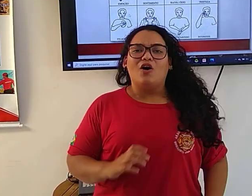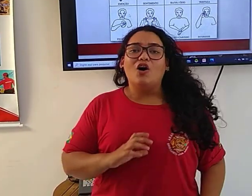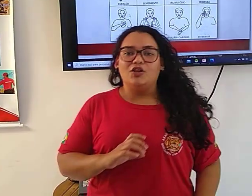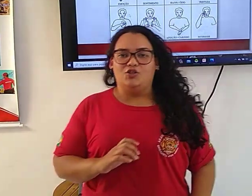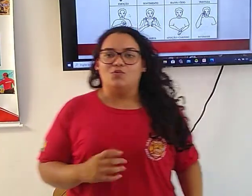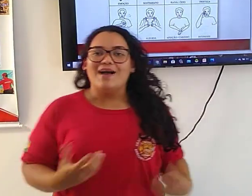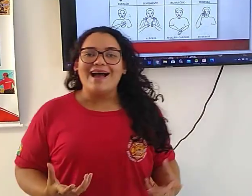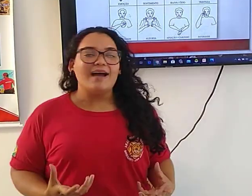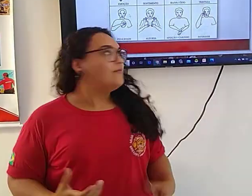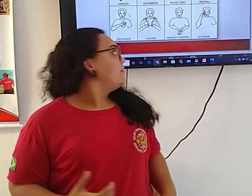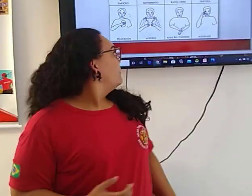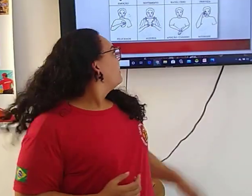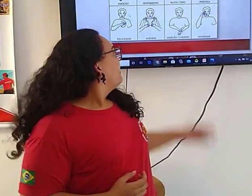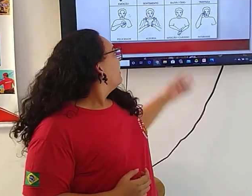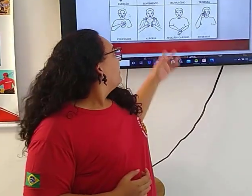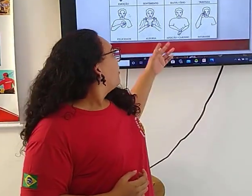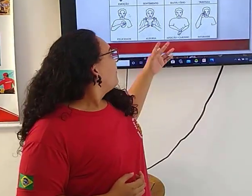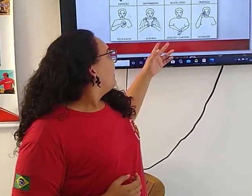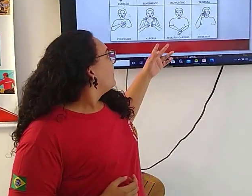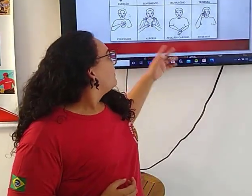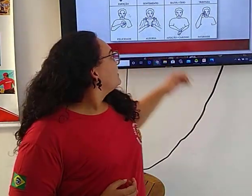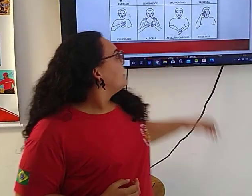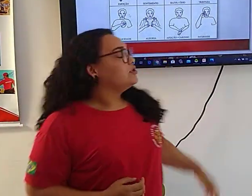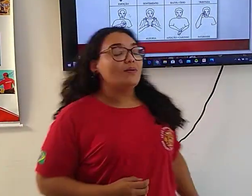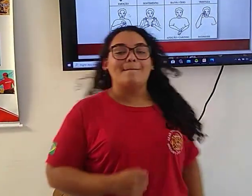Ódio, raiva. Como eu falei para vocês,